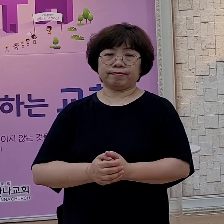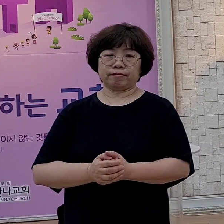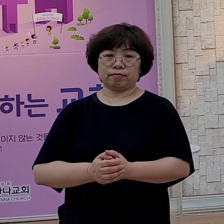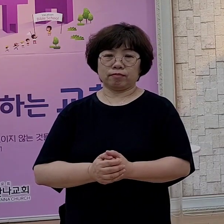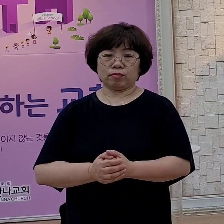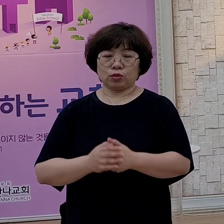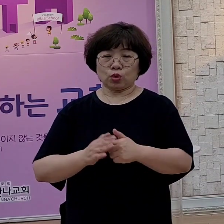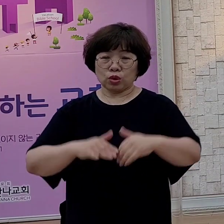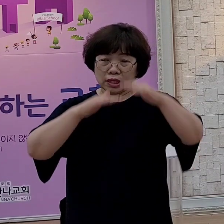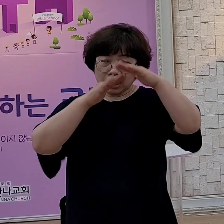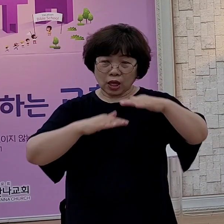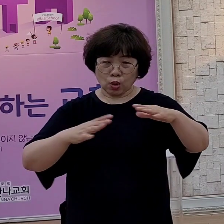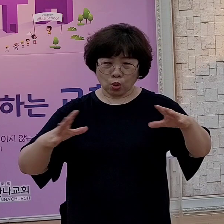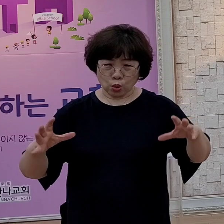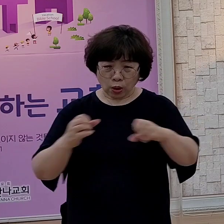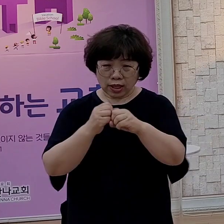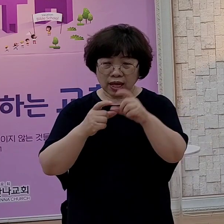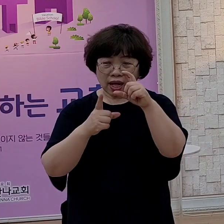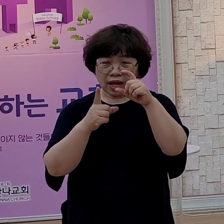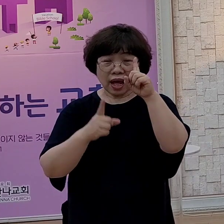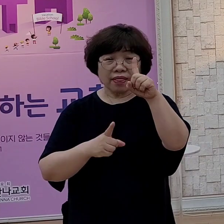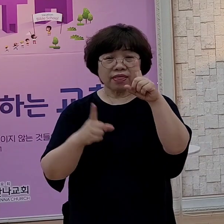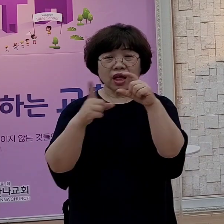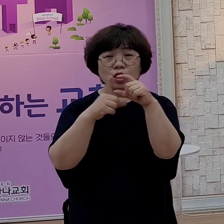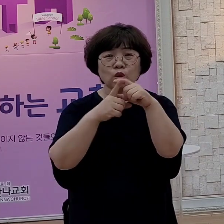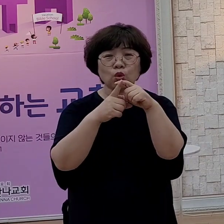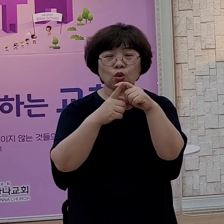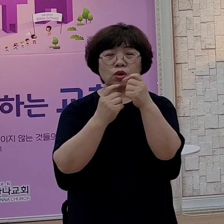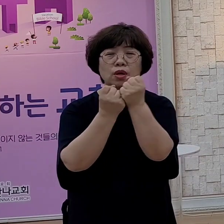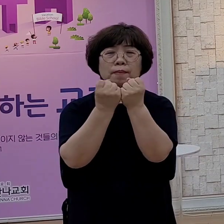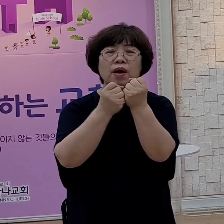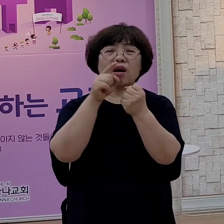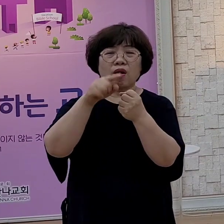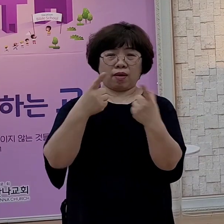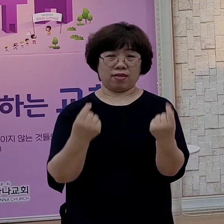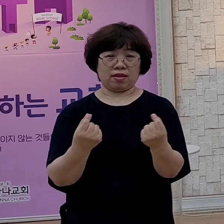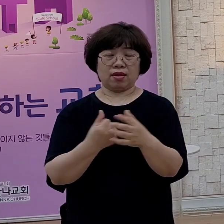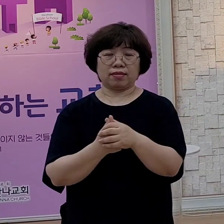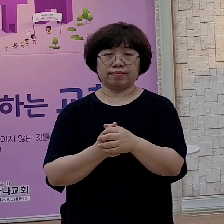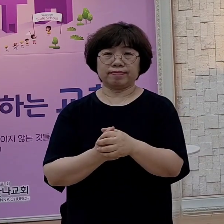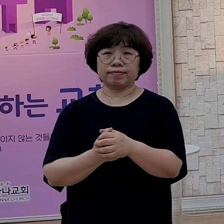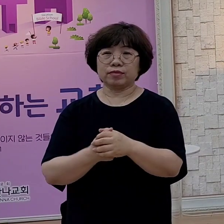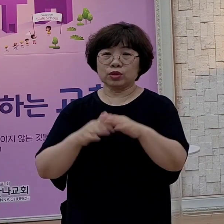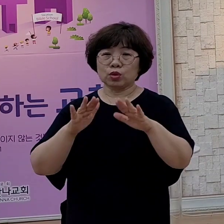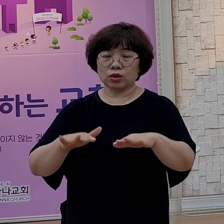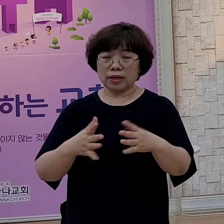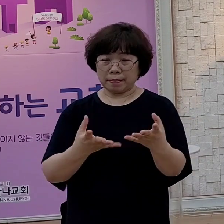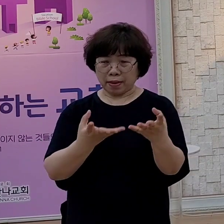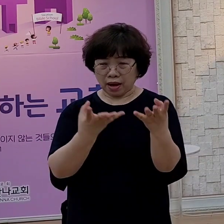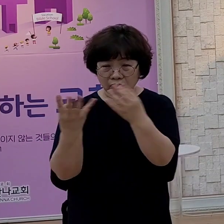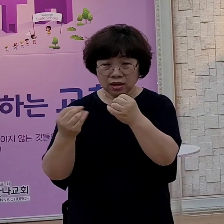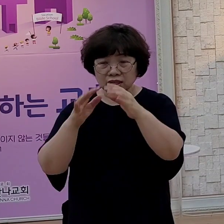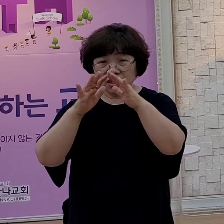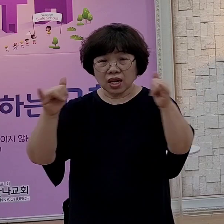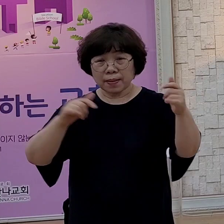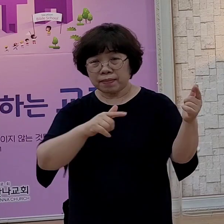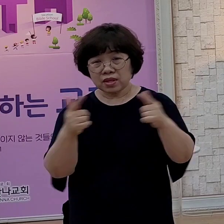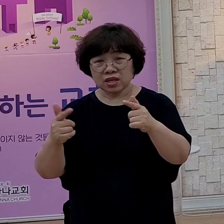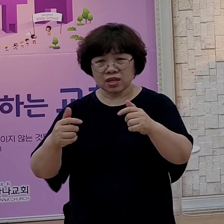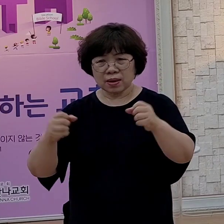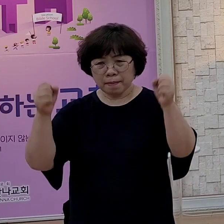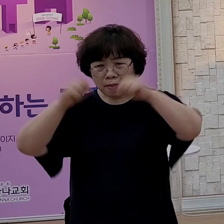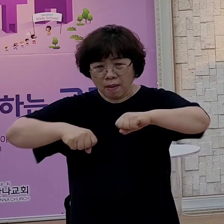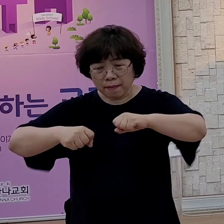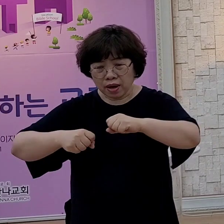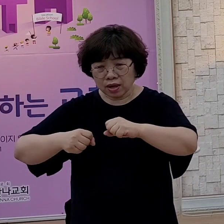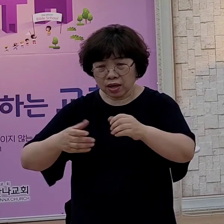한마디로 지금 해석한 거예요. 설명을 드린 거예요. 오늘 이 많은 사람들이 멸망의 길을